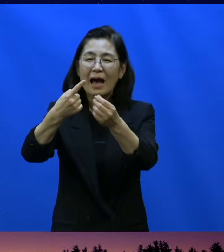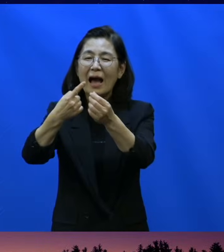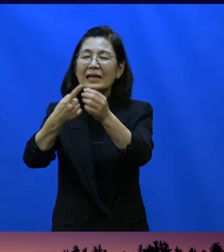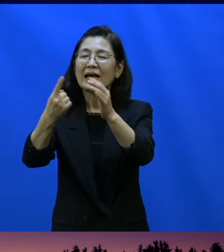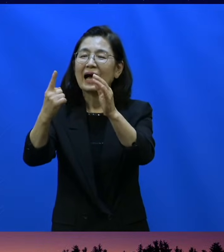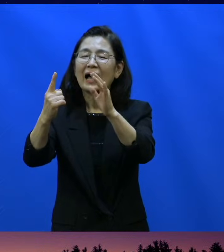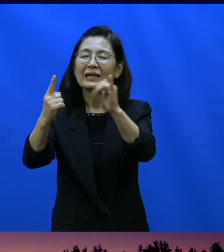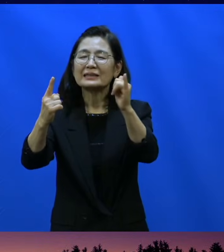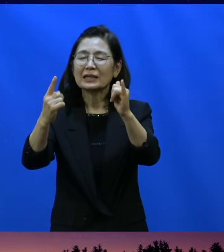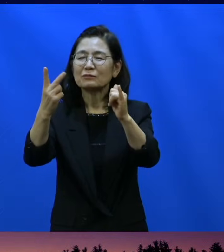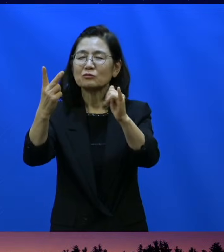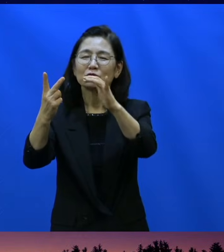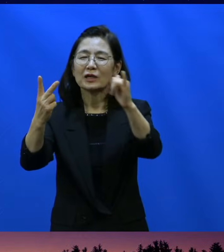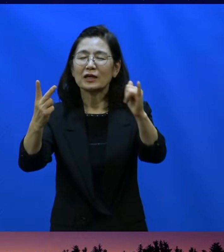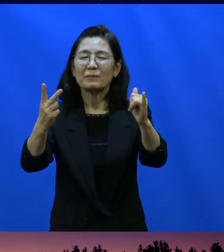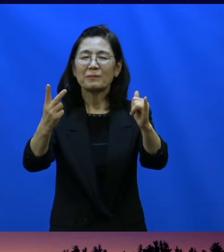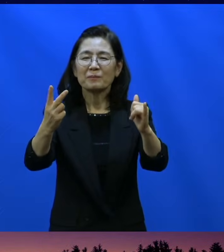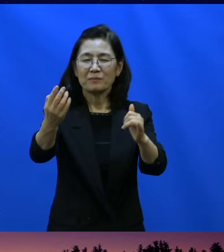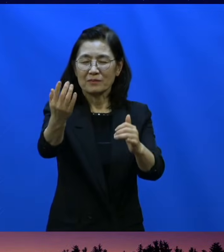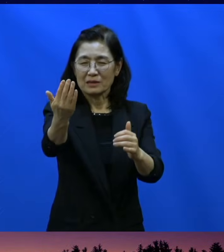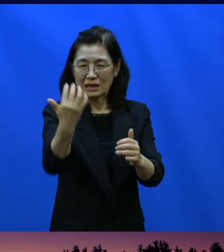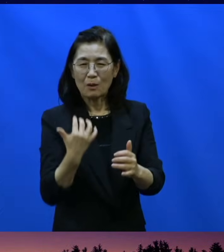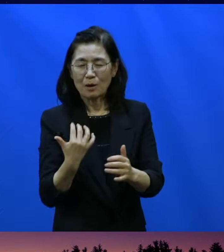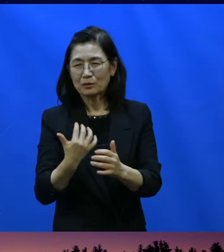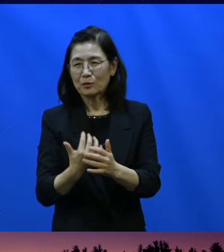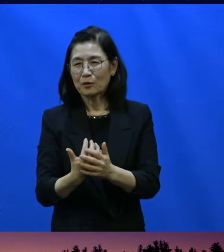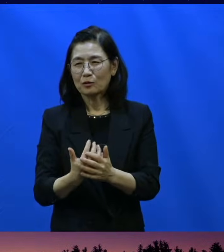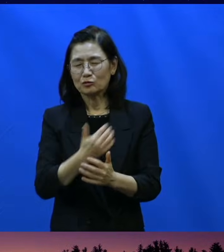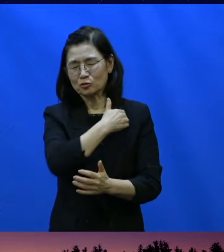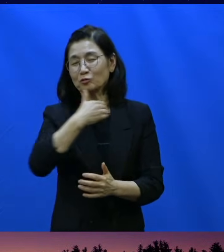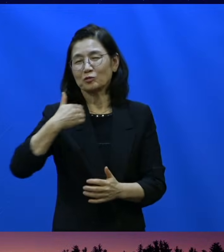엄청나게 다이렉트로 할 수가 있어요. 많으니까 힘들어.